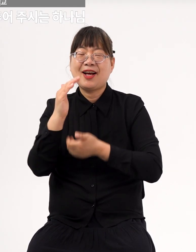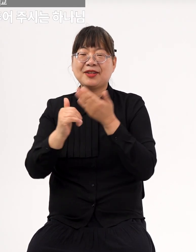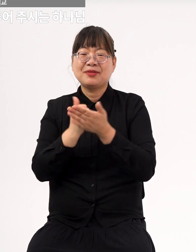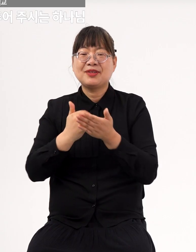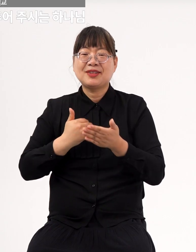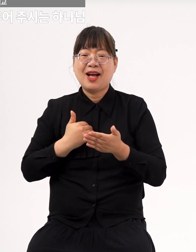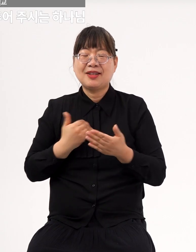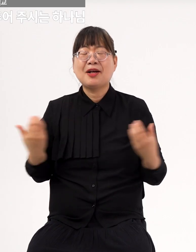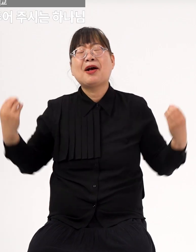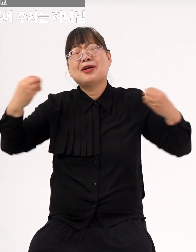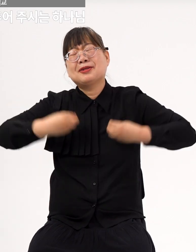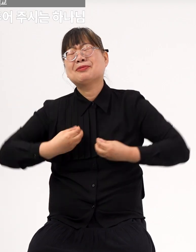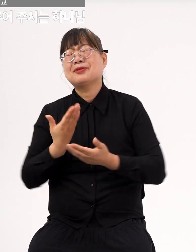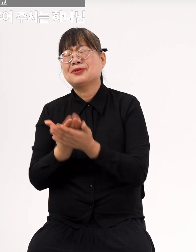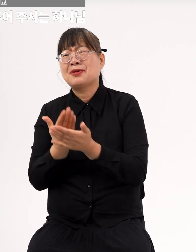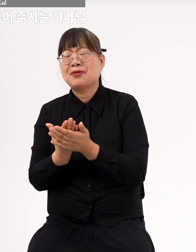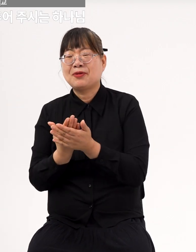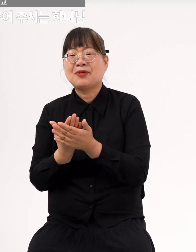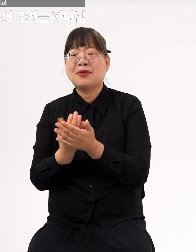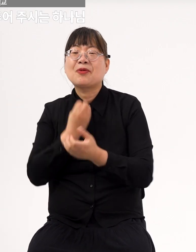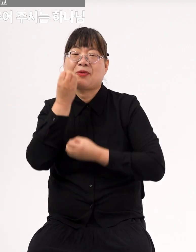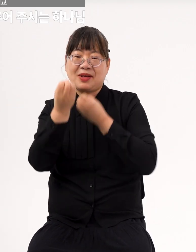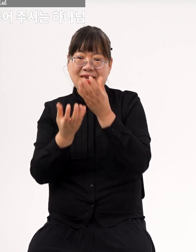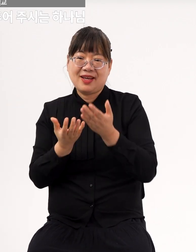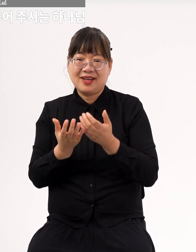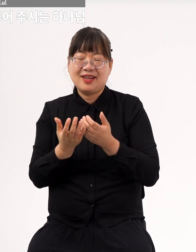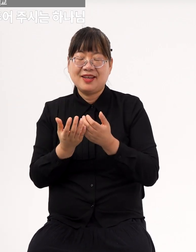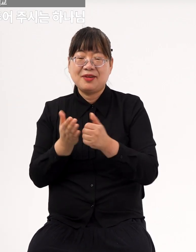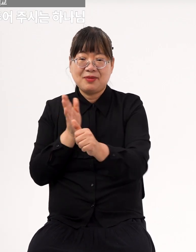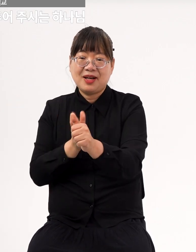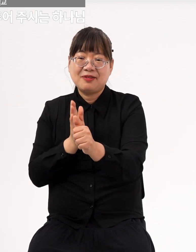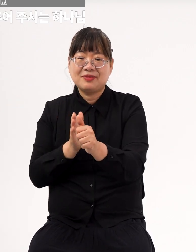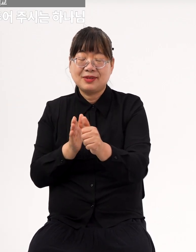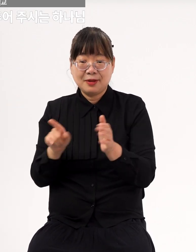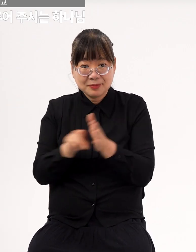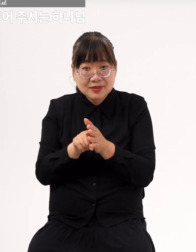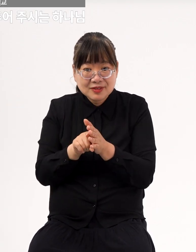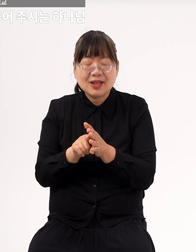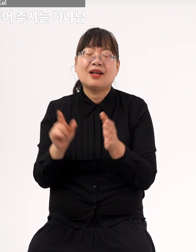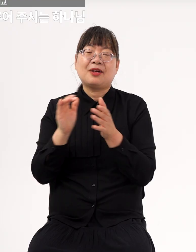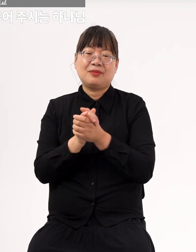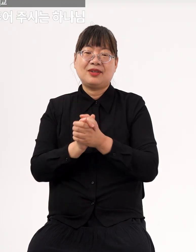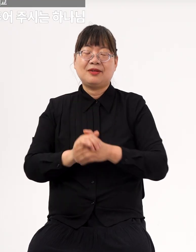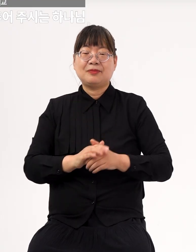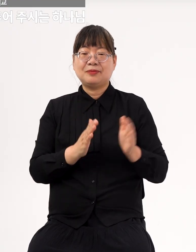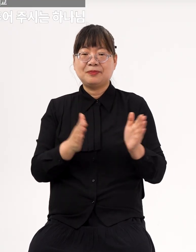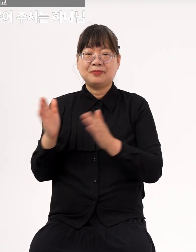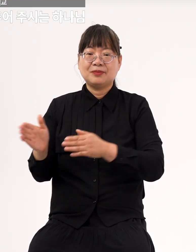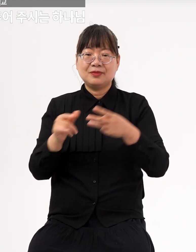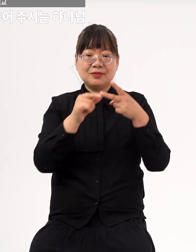나를 입으시옵소서. 믿습니까? 두 번째는